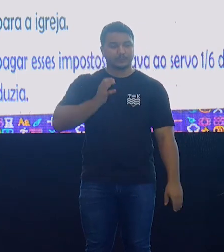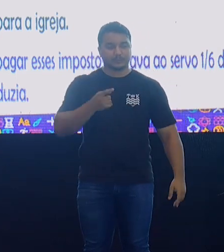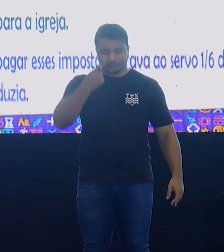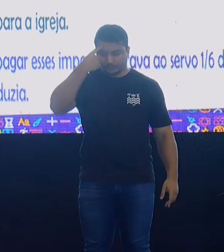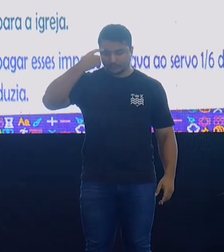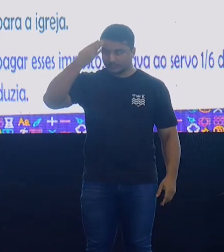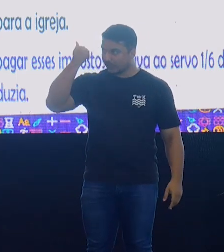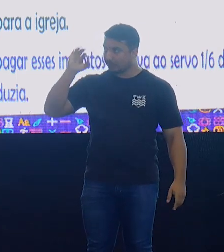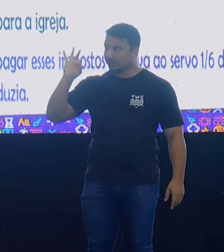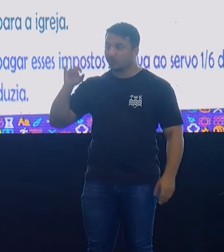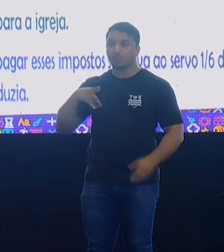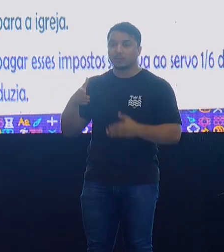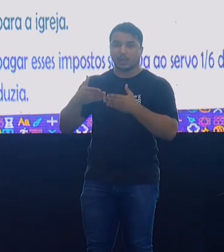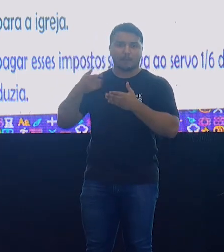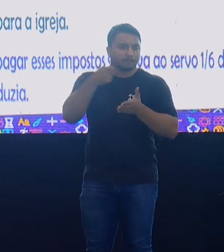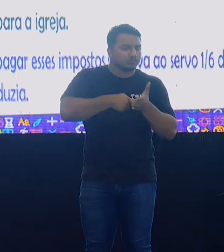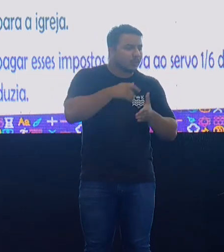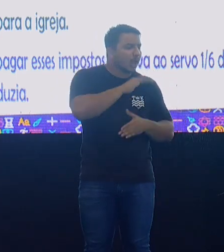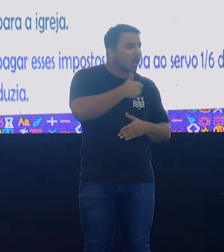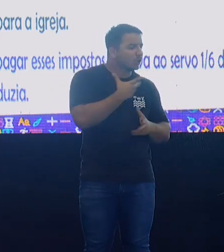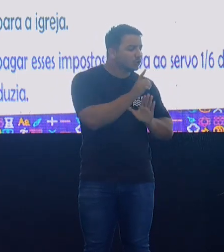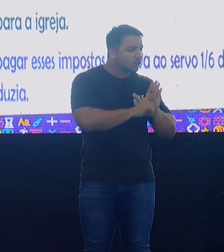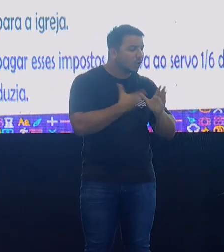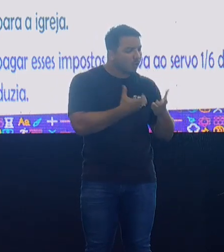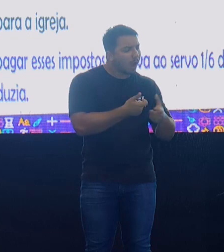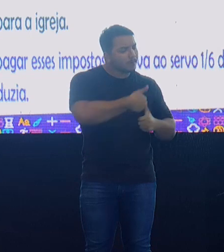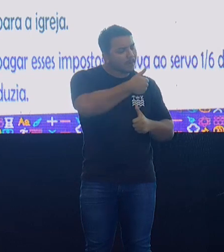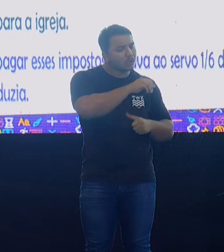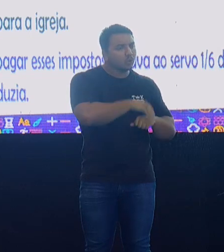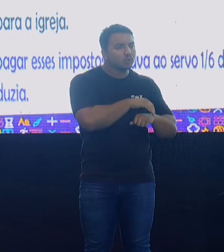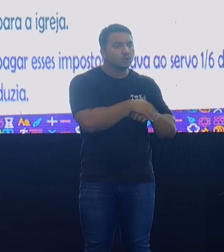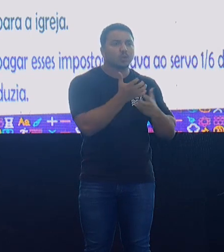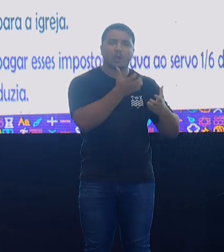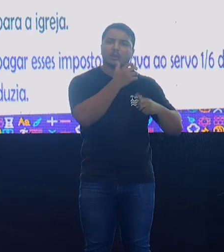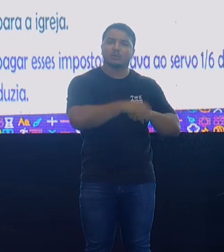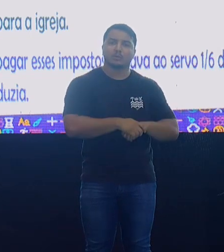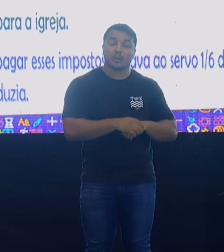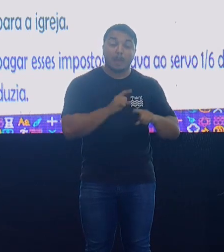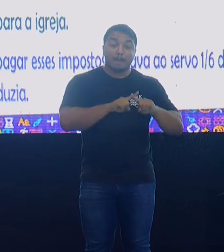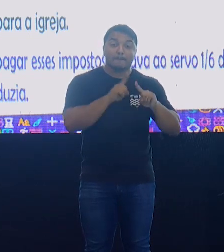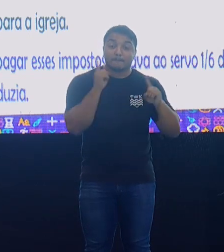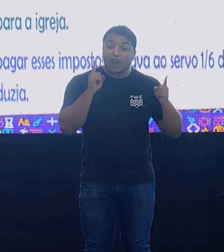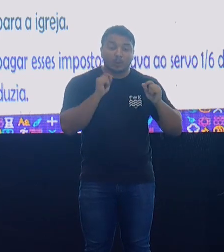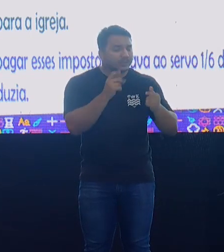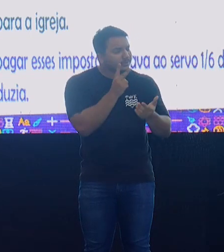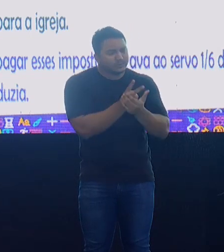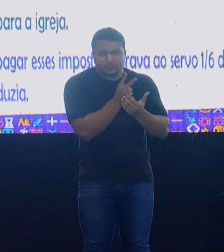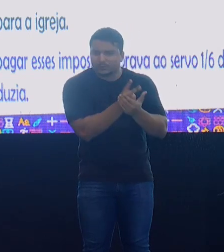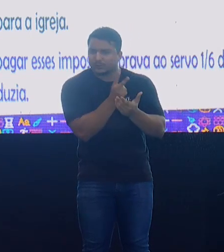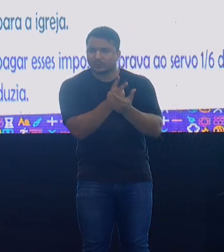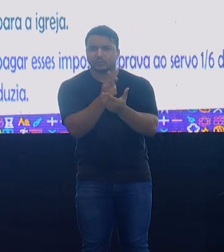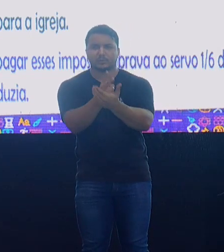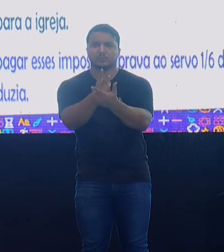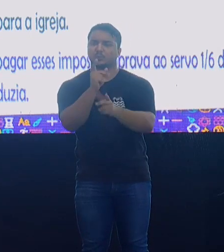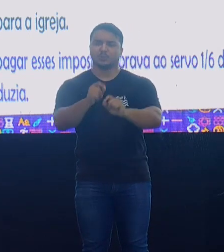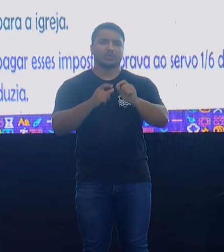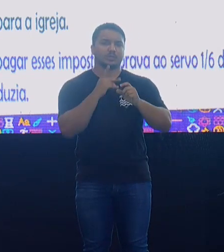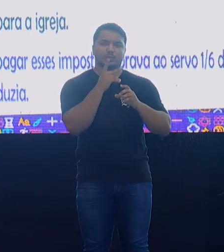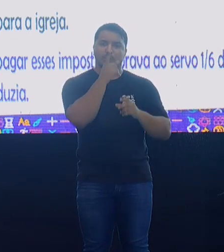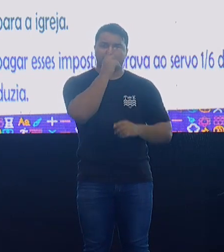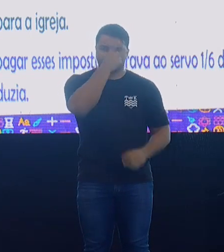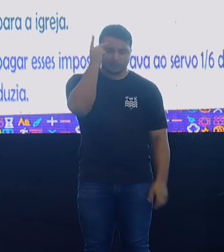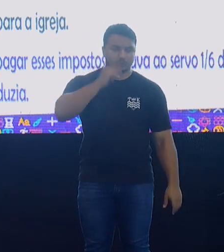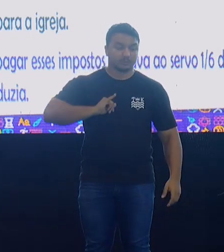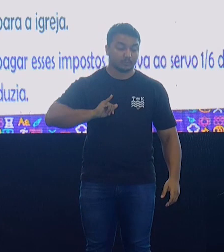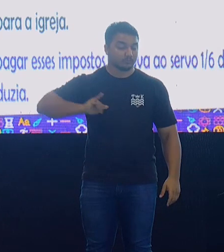não fosse exigir o direito da primeira noite. Mas sempre houve na história um